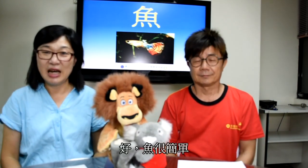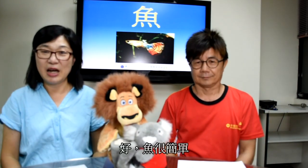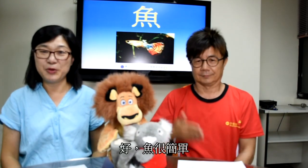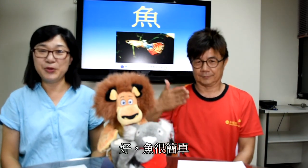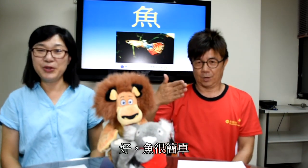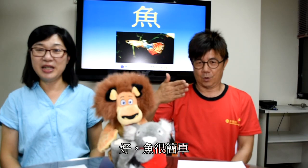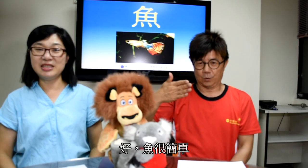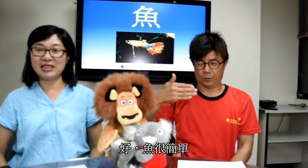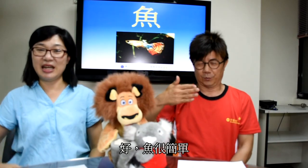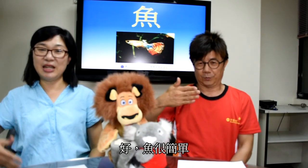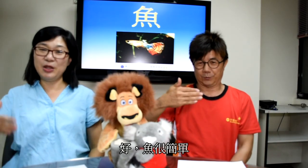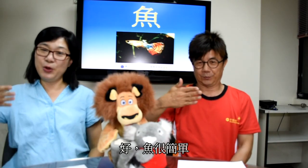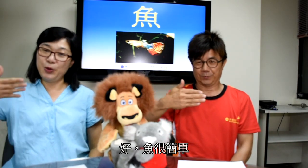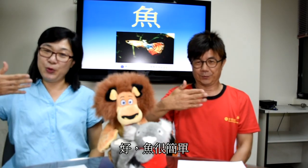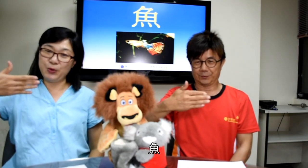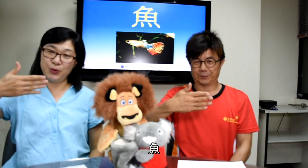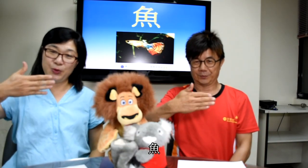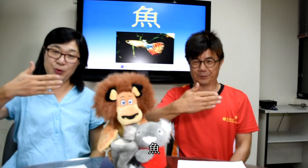好，鱼很简单，鱼，